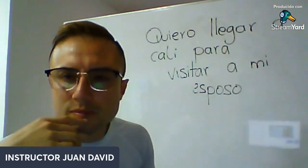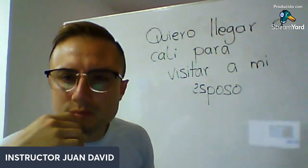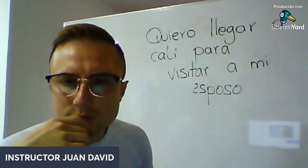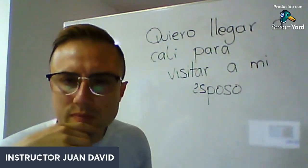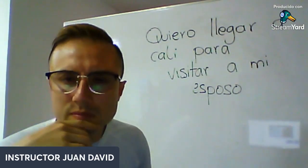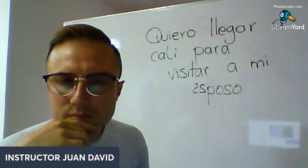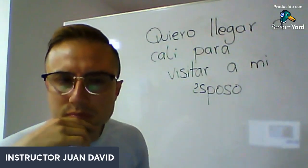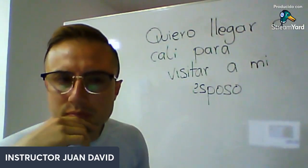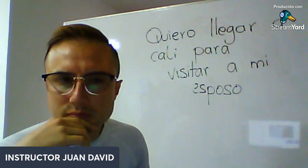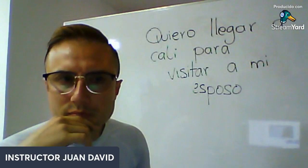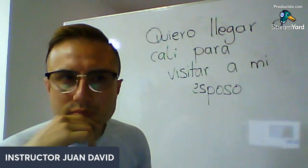2